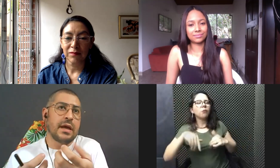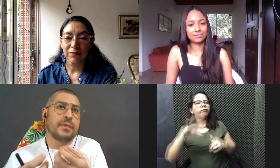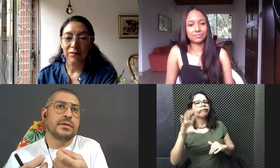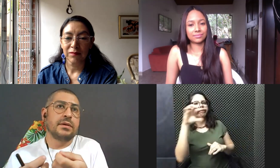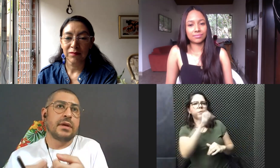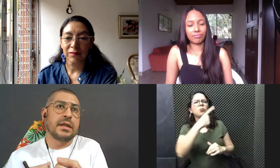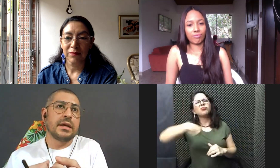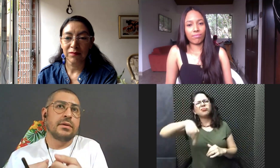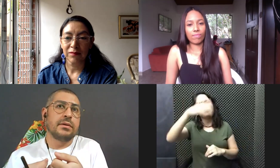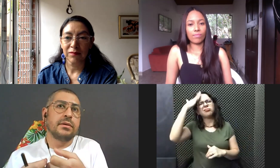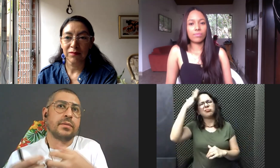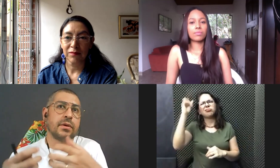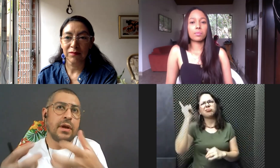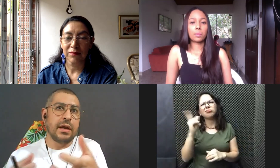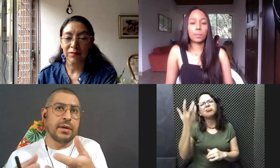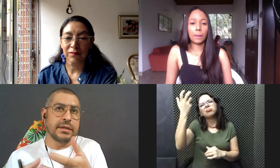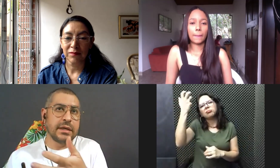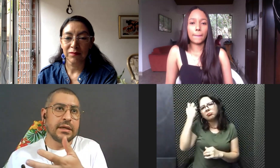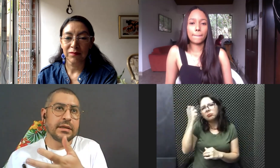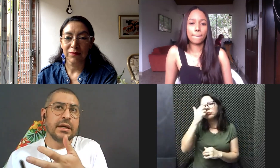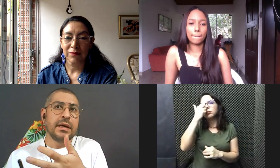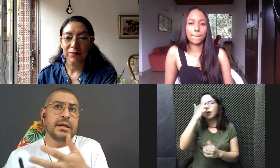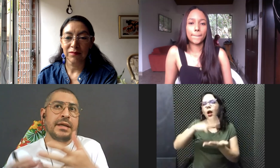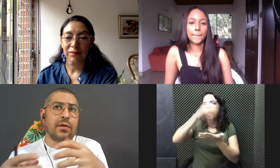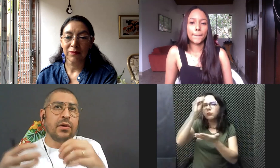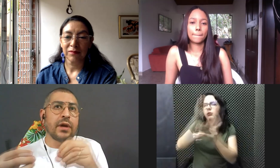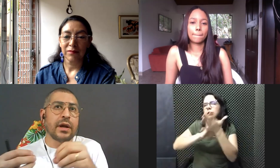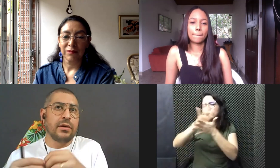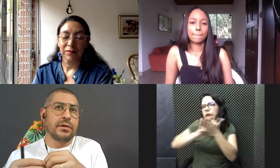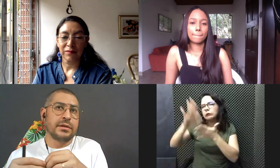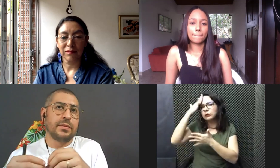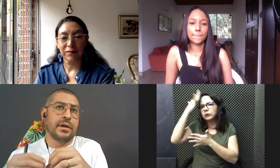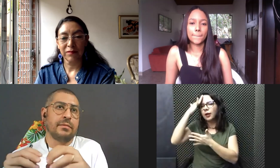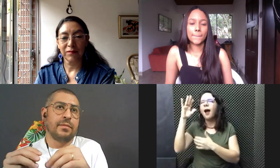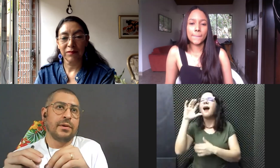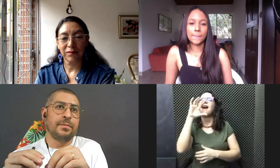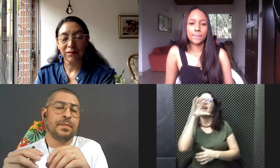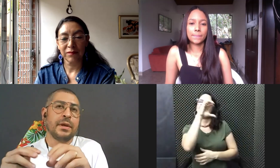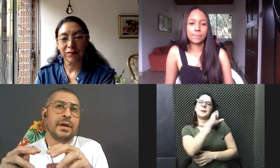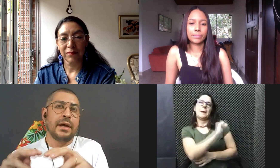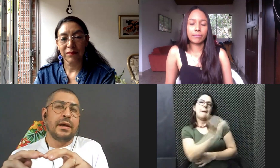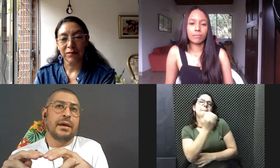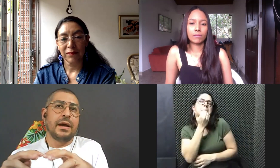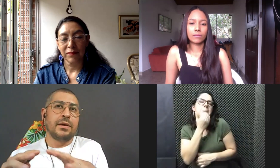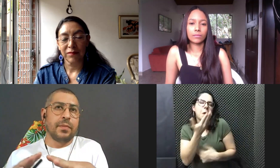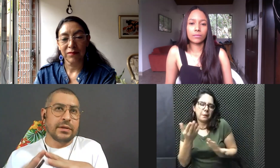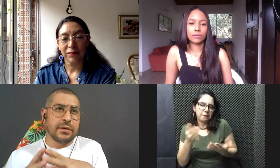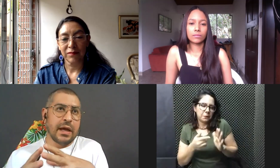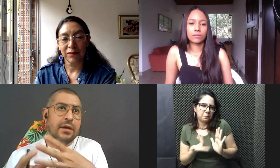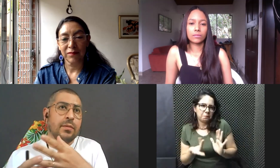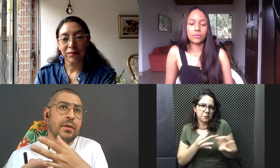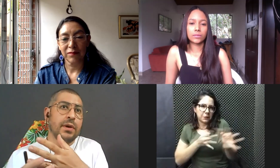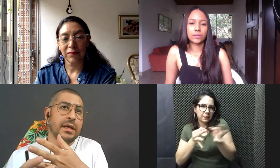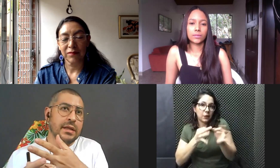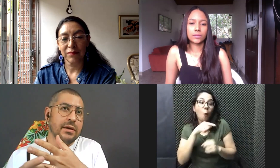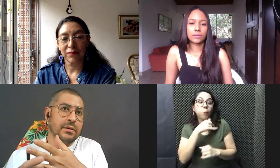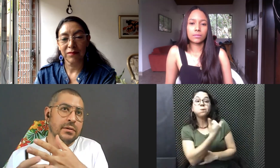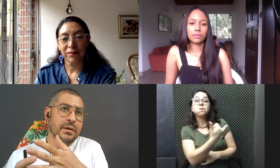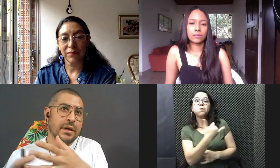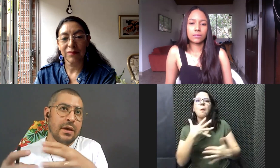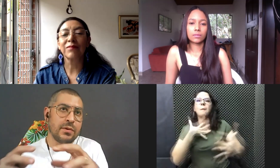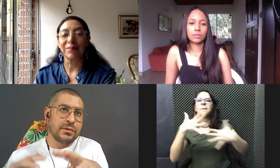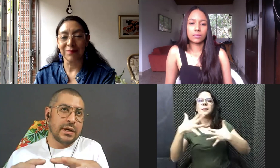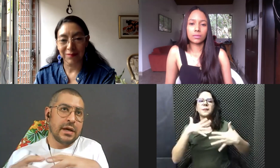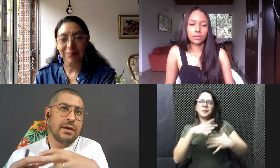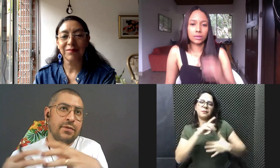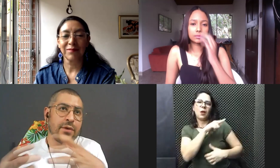nosotros que llevamos ya un ratico con la lengua de señas, ya uno reconoce, por ejemplo, hay un personaje como el político